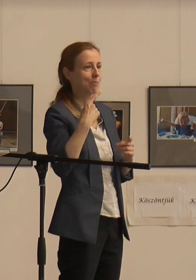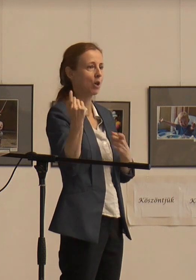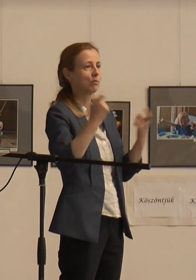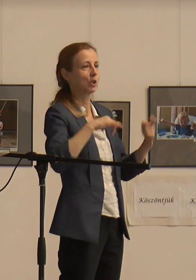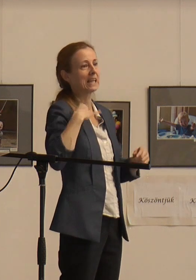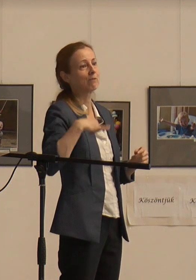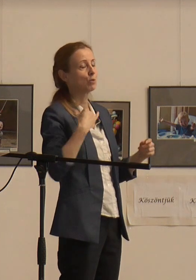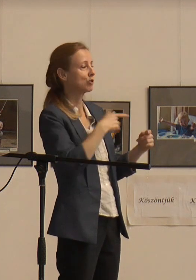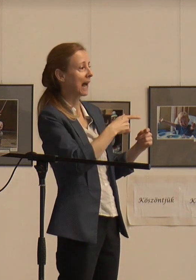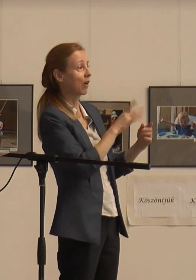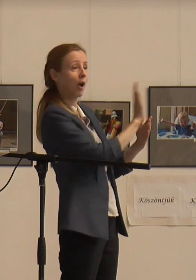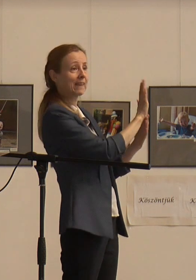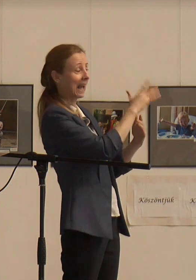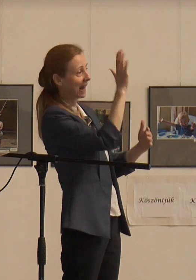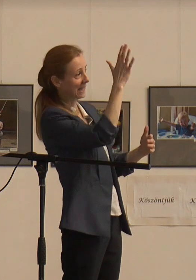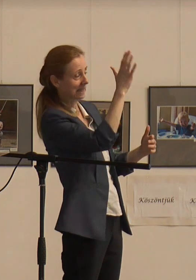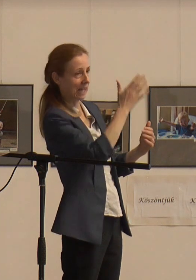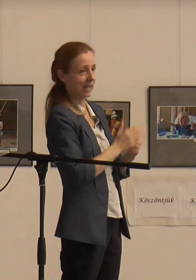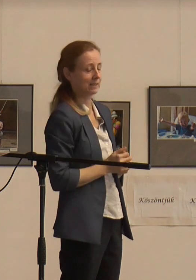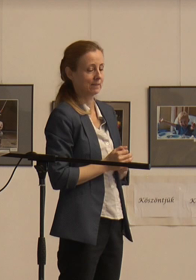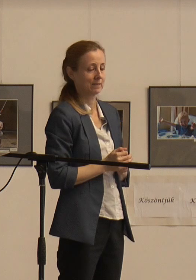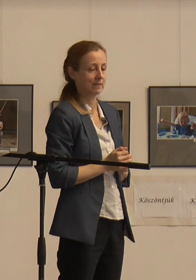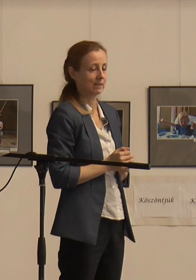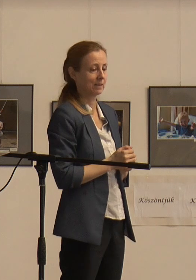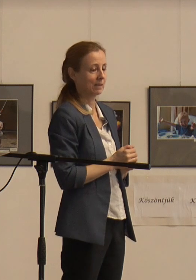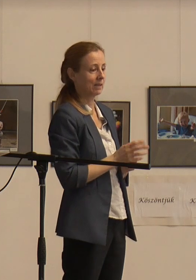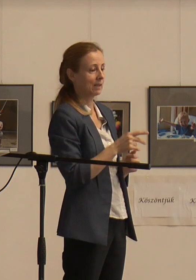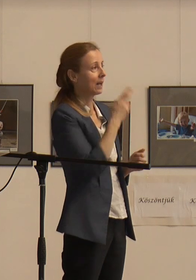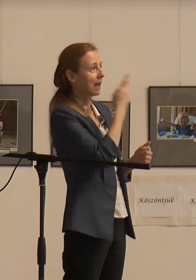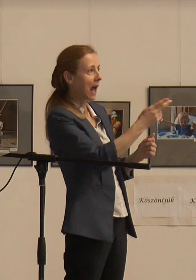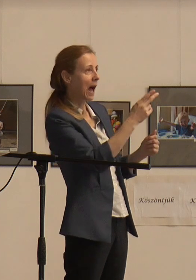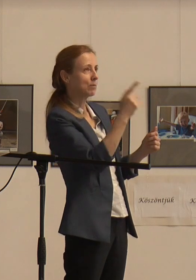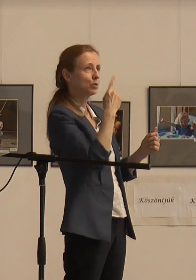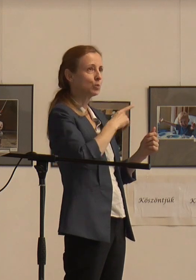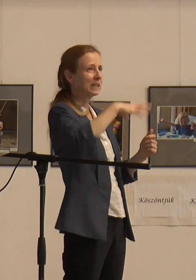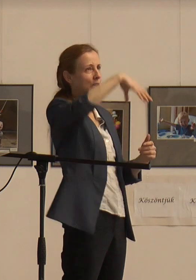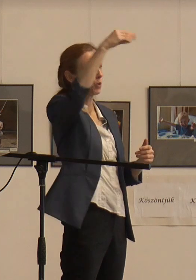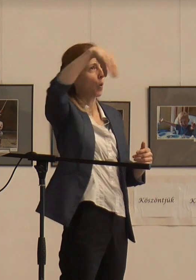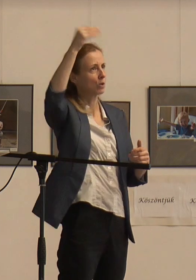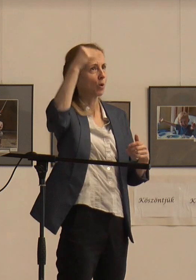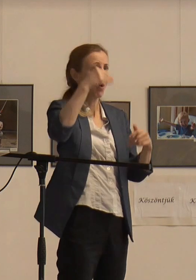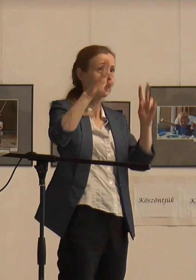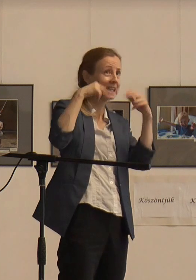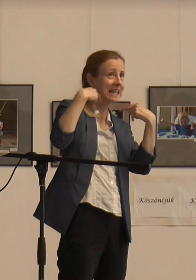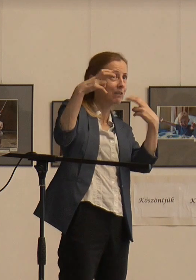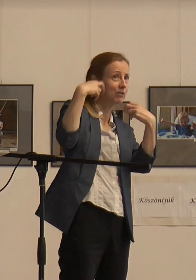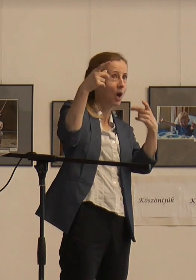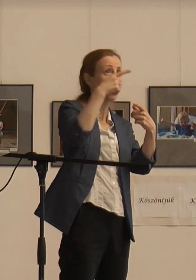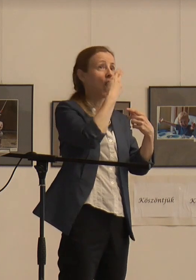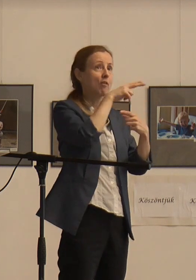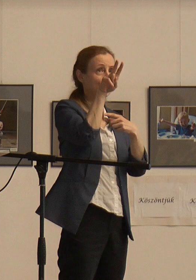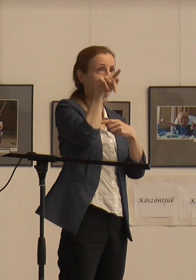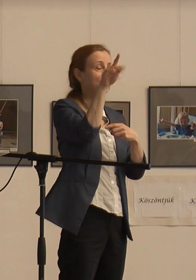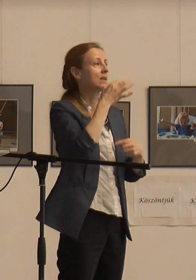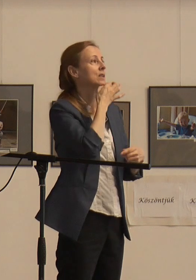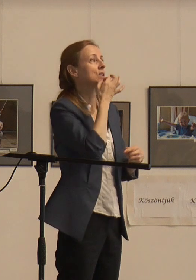ifjúságokkal, feléd integetnek. Lám a túli tornyok hívogatnak téged, ha felnézel rájuk,